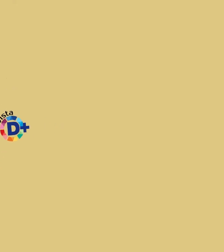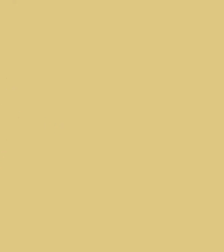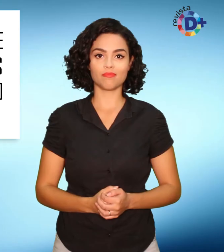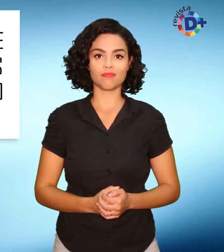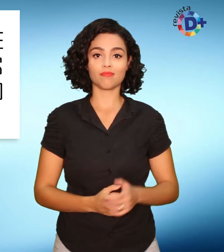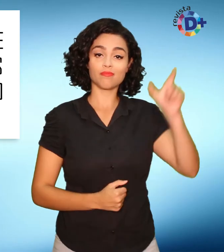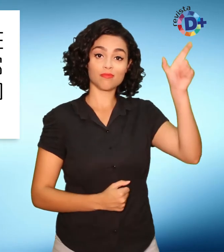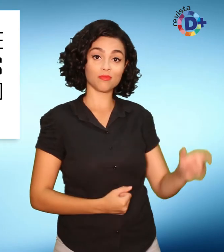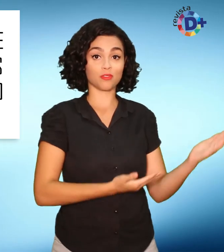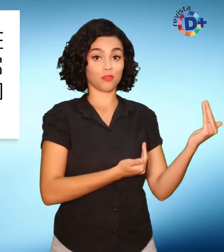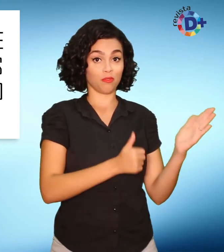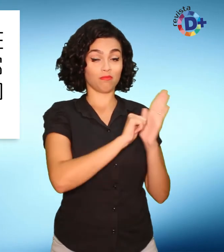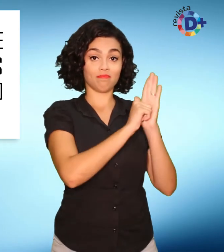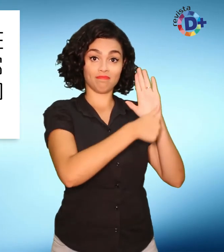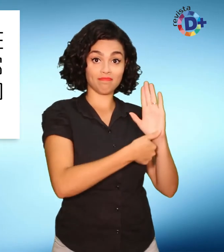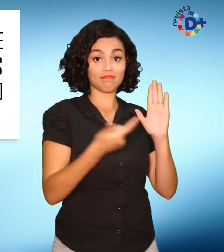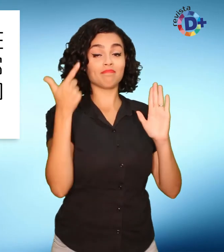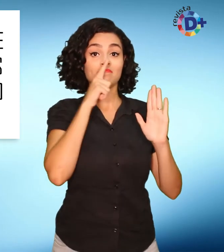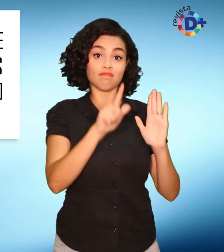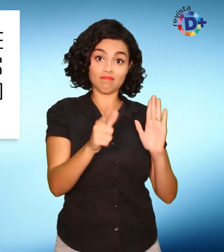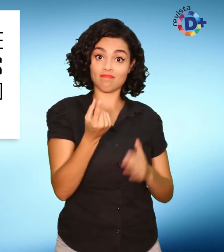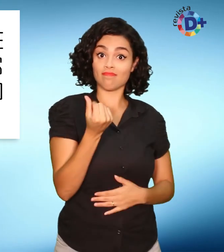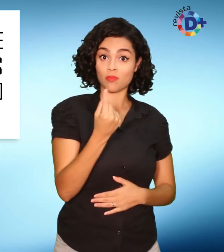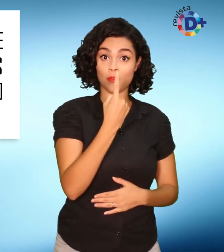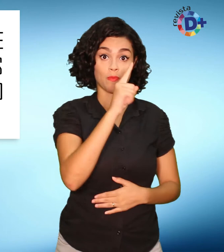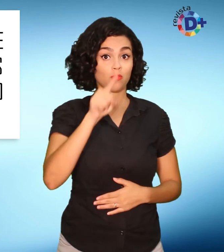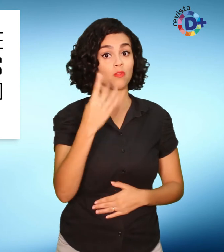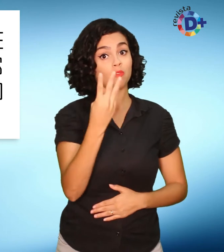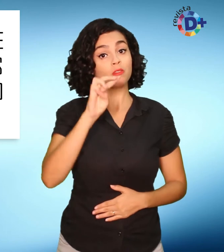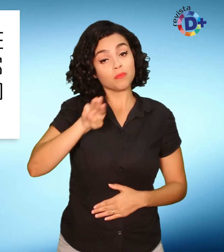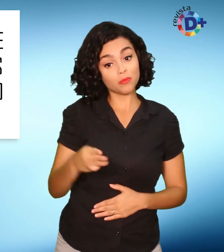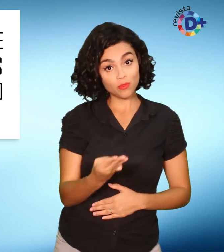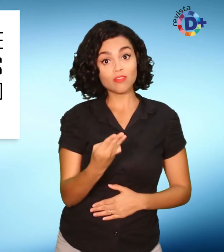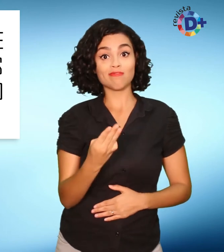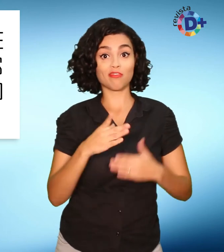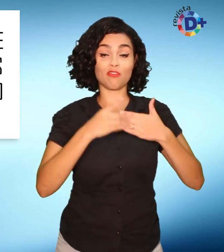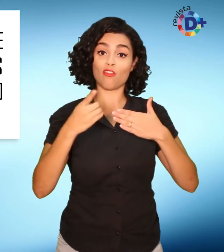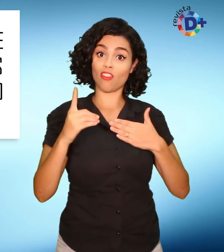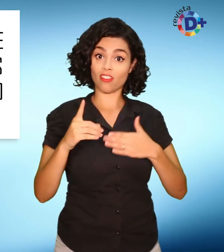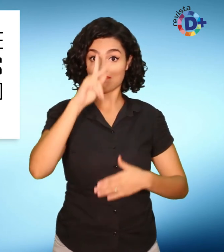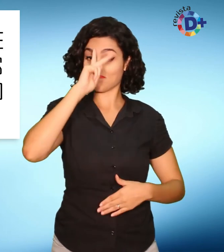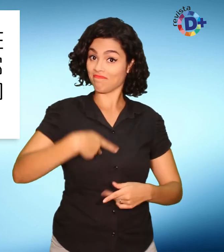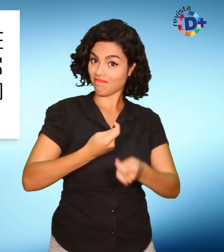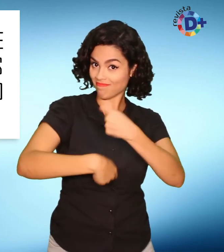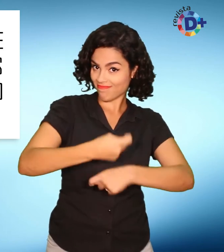jovem com síndrome de down um fatura 1,4 milhões de dólares com um negócio próprio